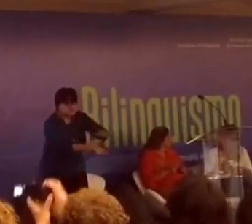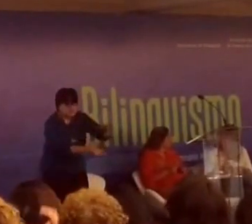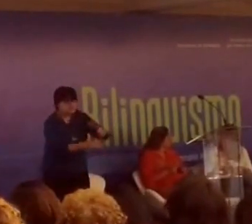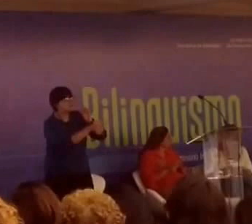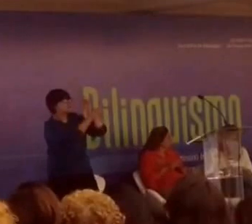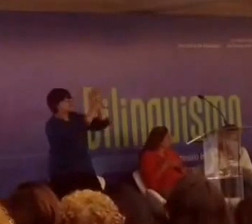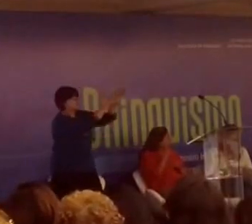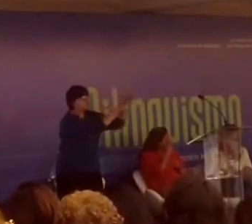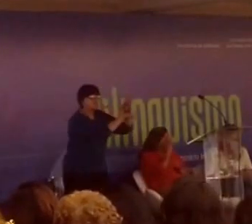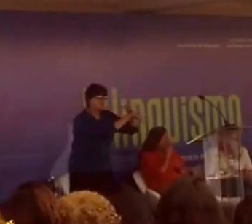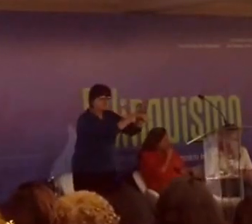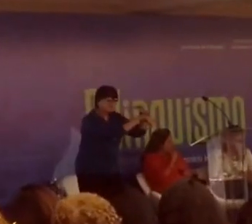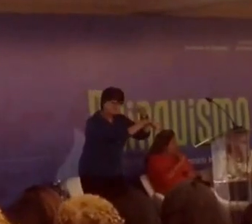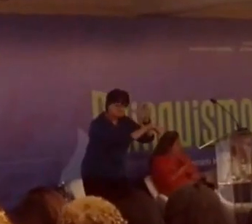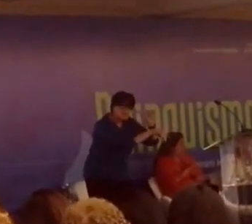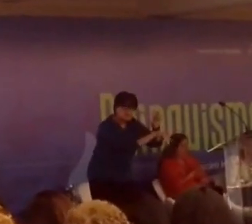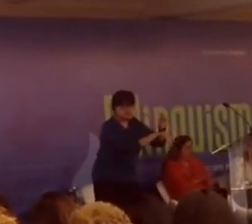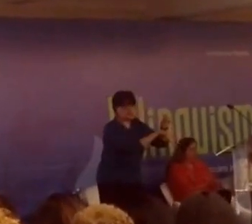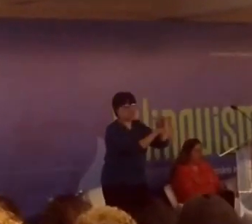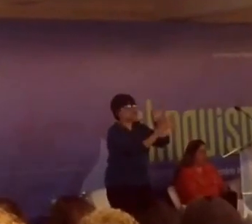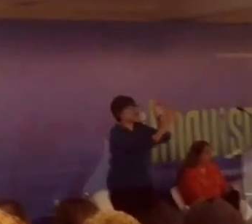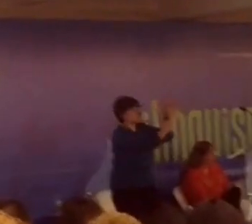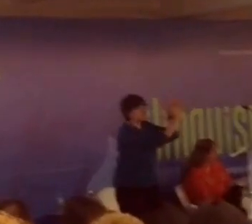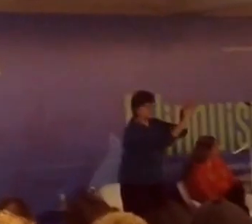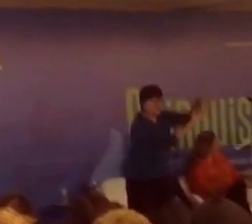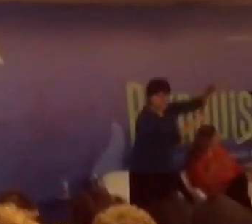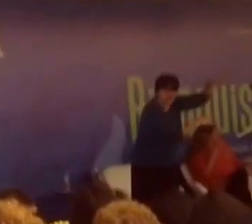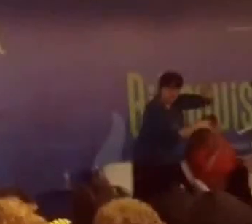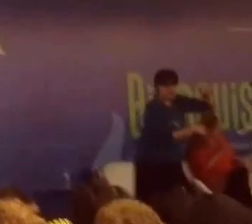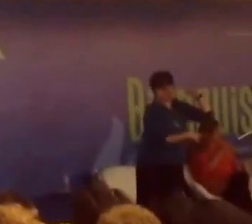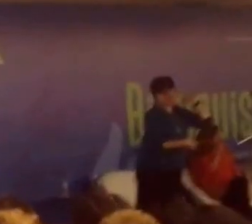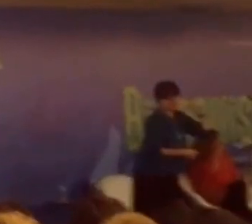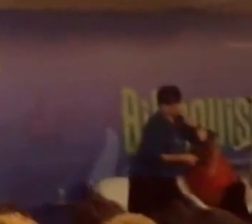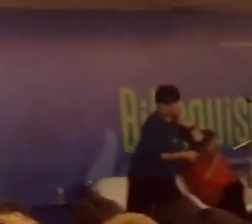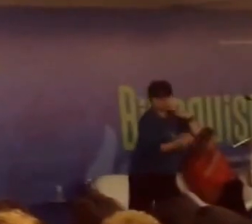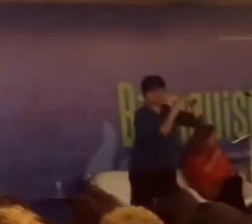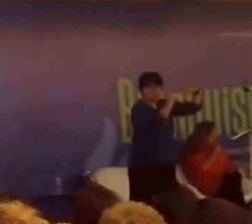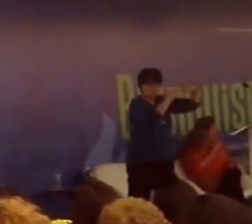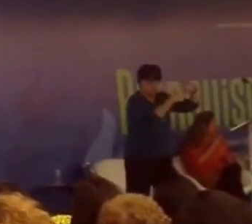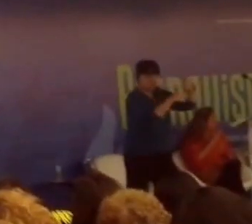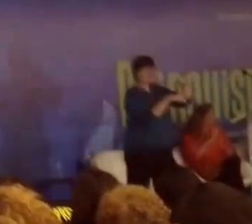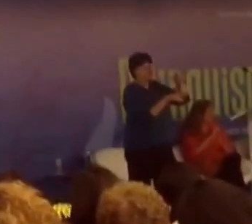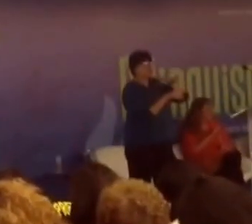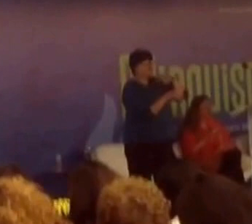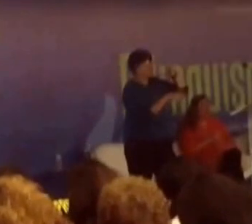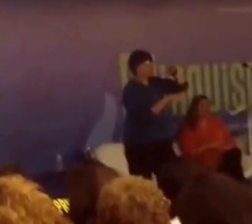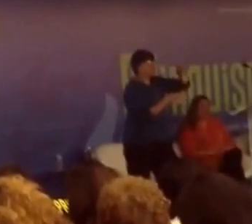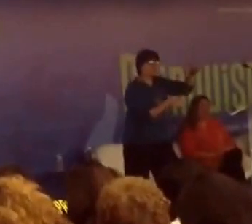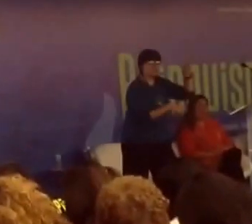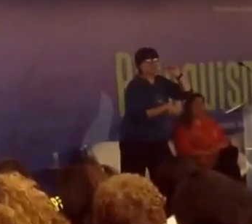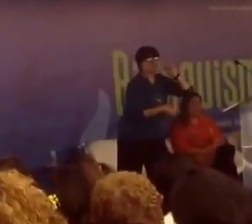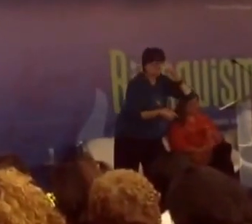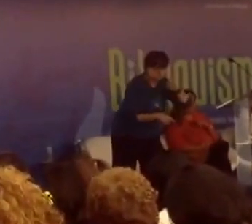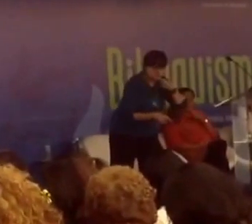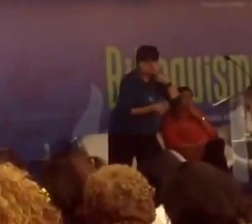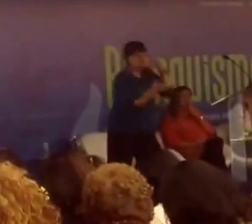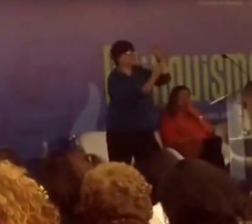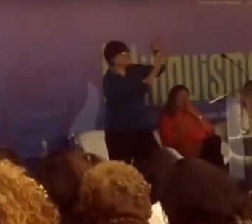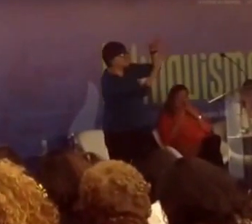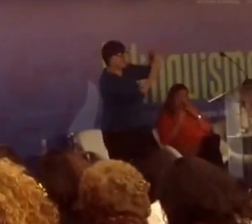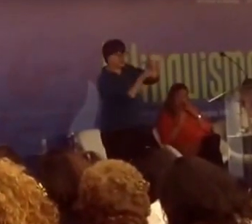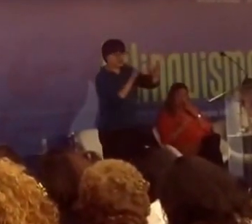É importante que essa criança surda, ela tenha acesso à língua de sinais precocemente, com outras pessoas surdas,